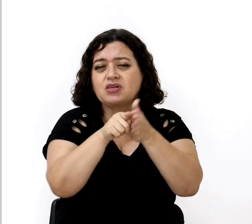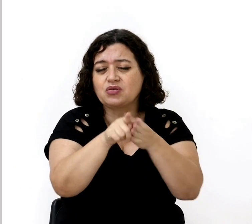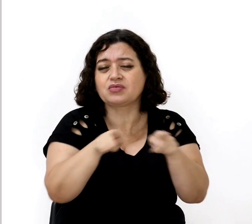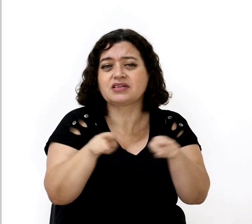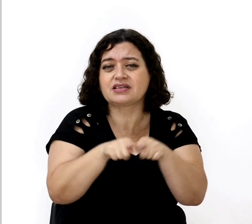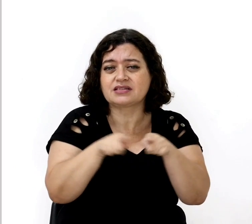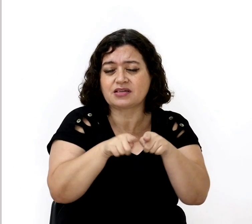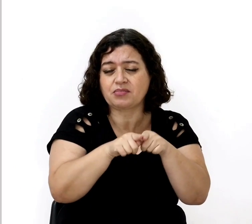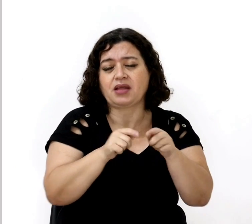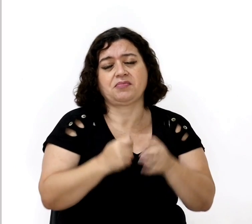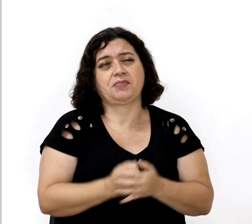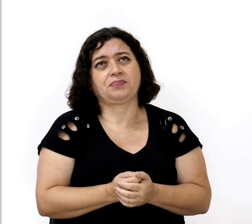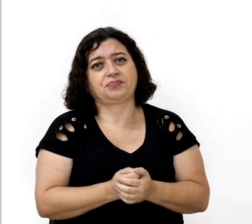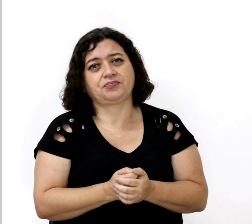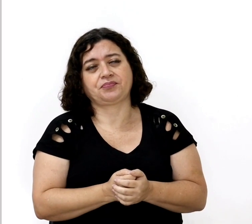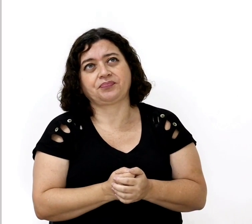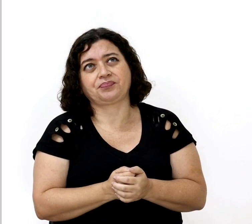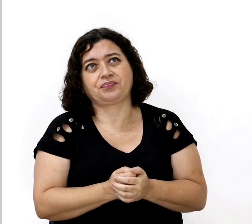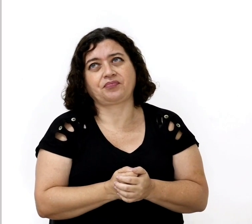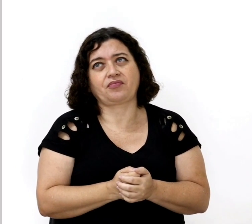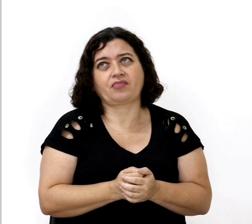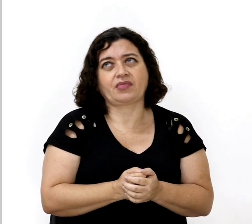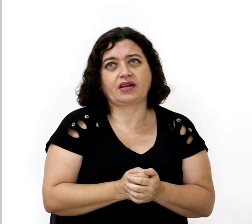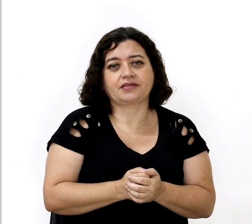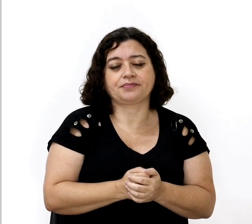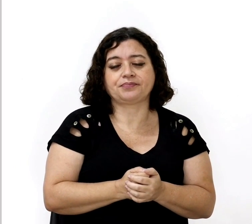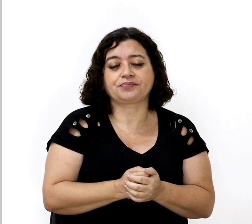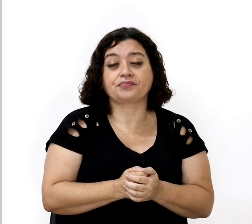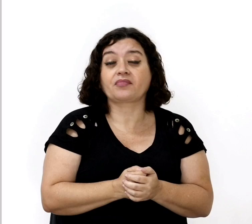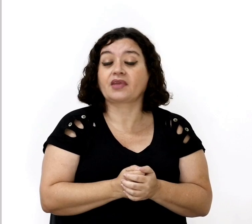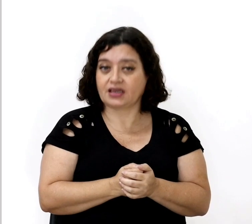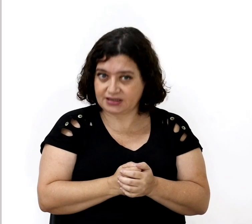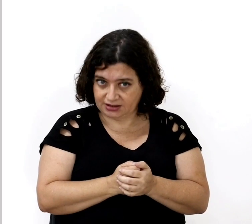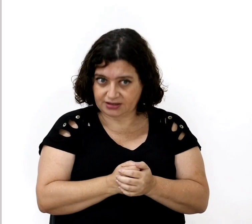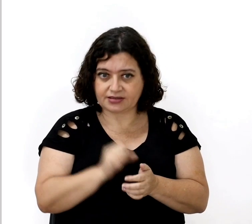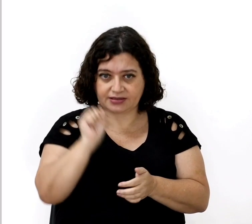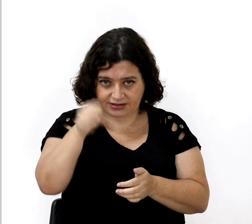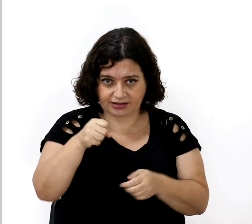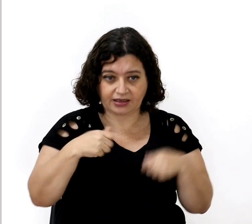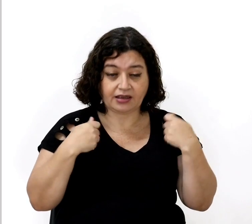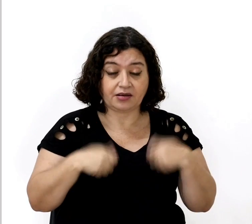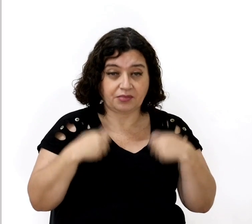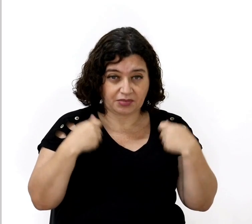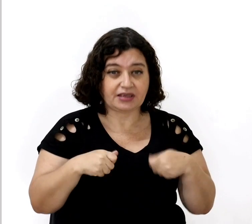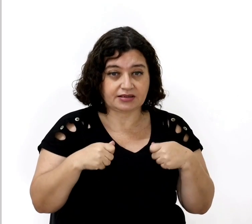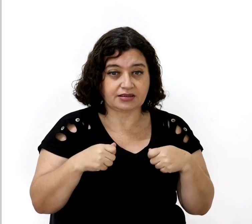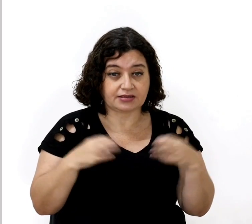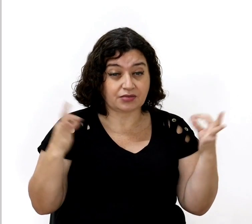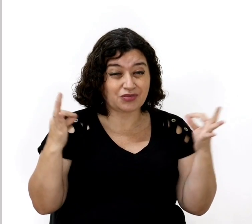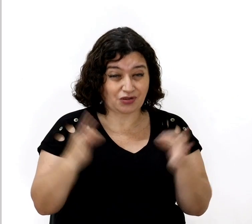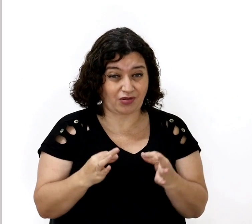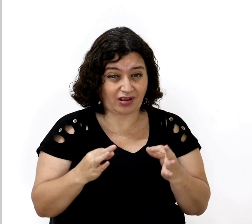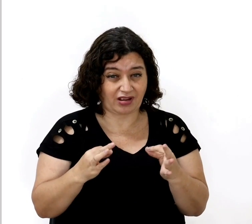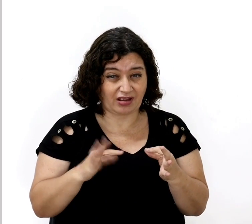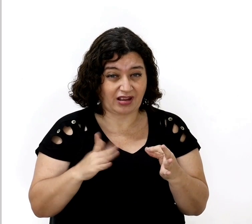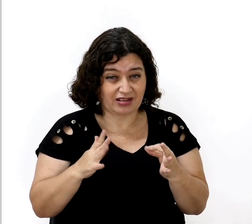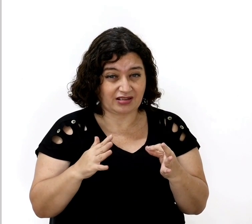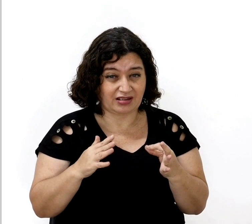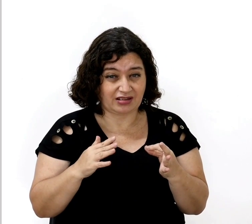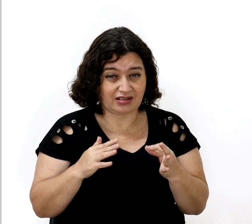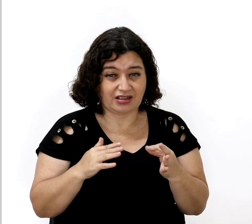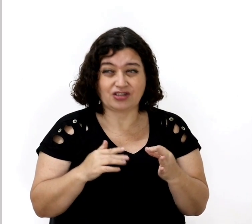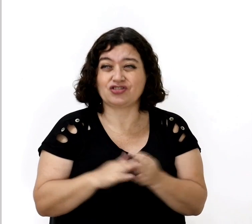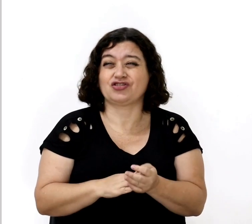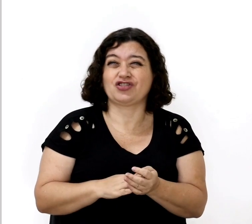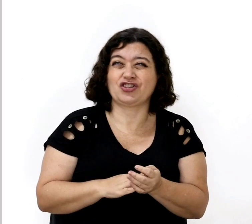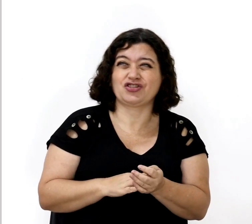né, a questão 3 e 4. Né? Assim, a gente precisa ser sincero e às vezes a gente é muito crítico à